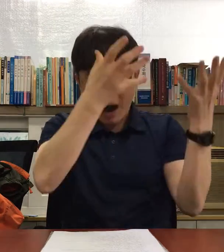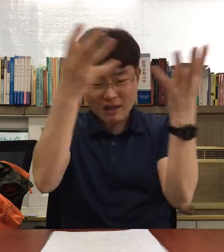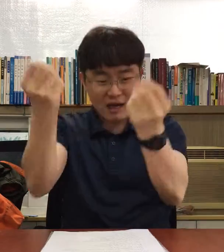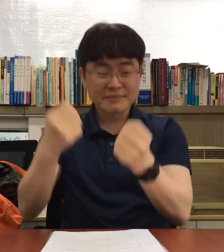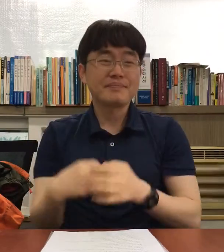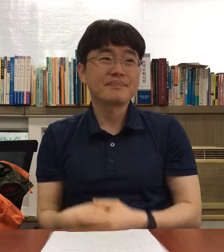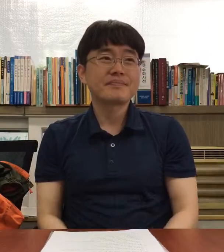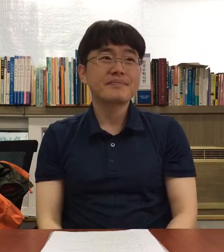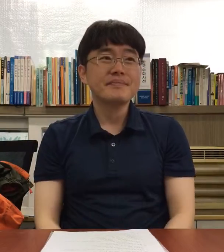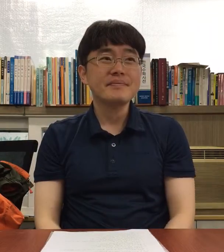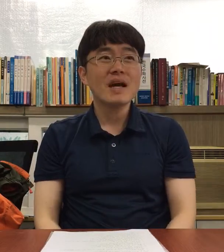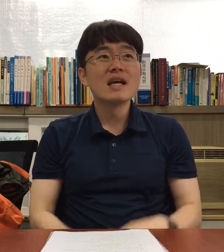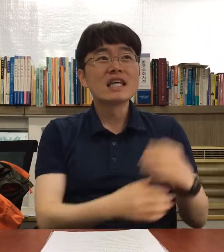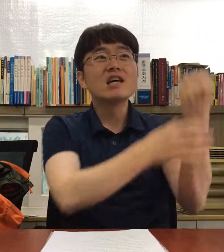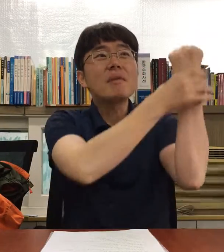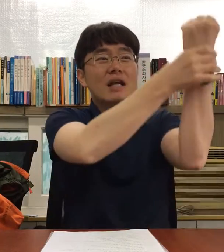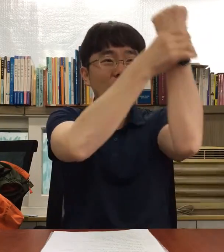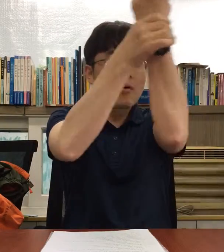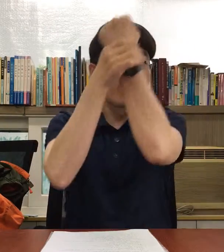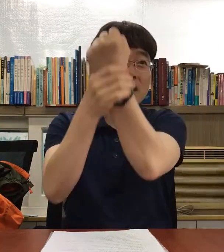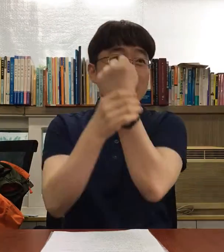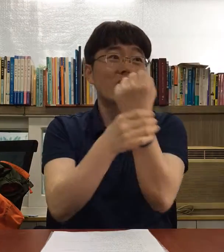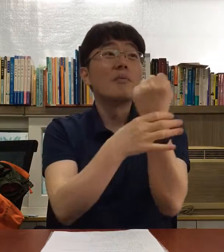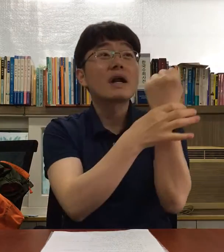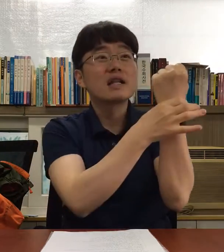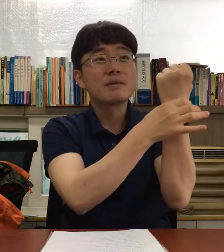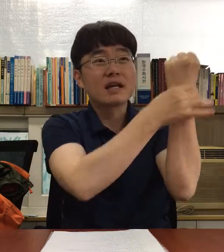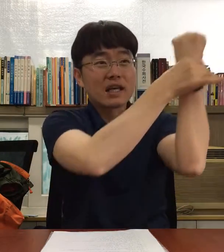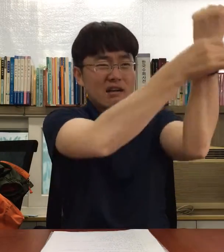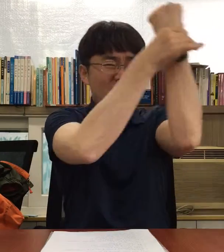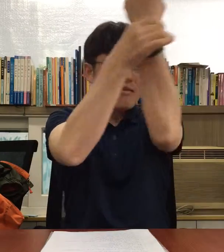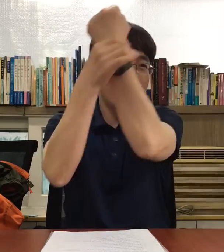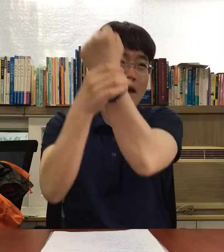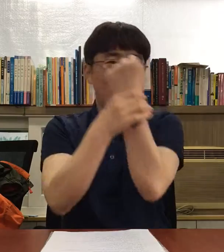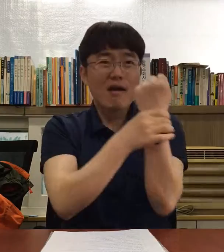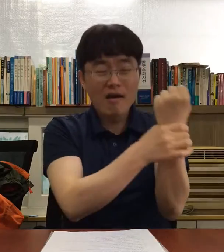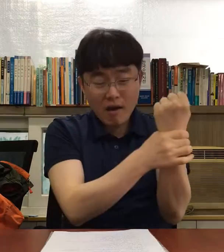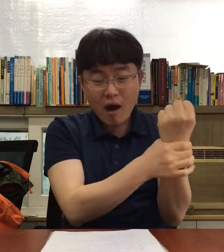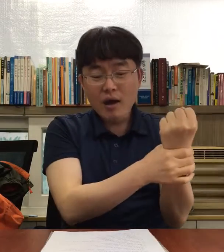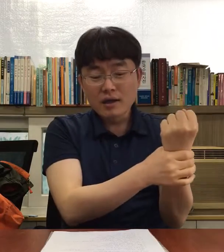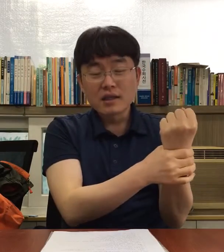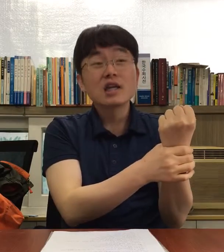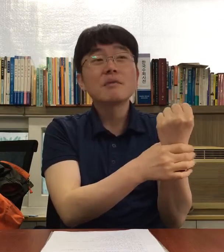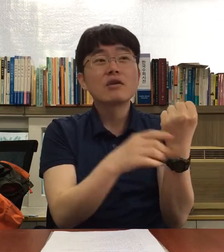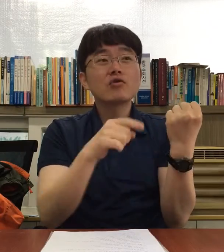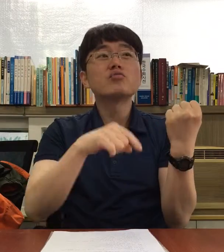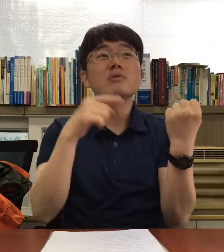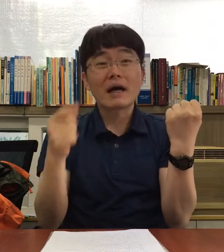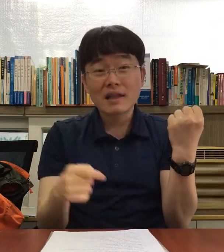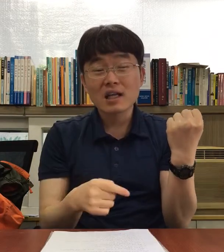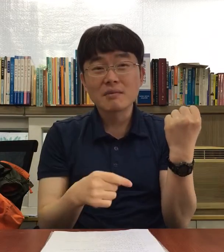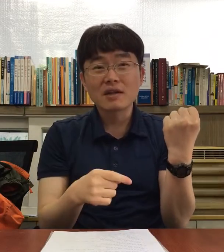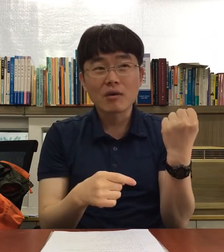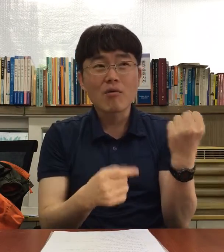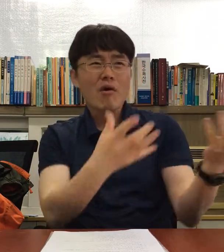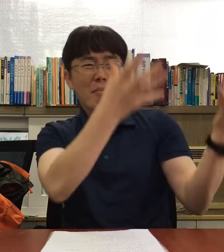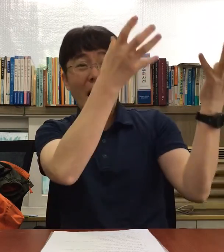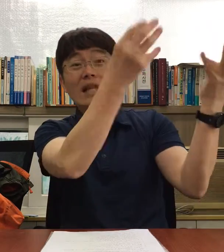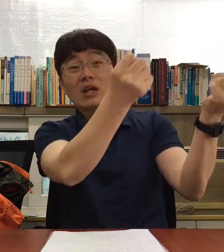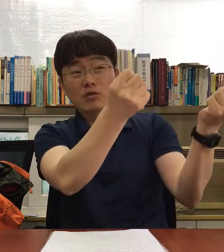많아. 이것만 해도 이게 열매라는 의미가 이렇게 이것만 해도 충분히 많다는 의미가 되고 많아라도